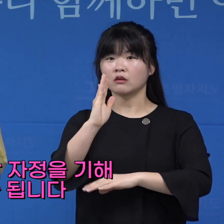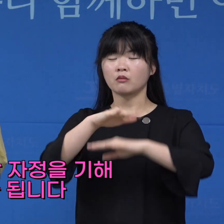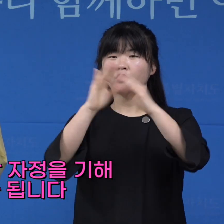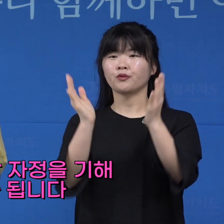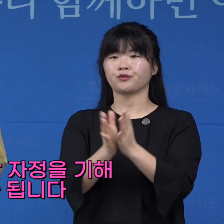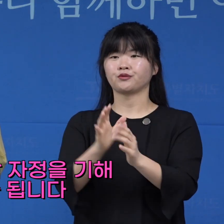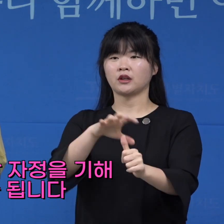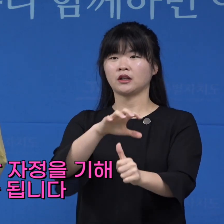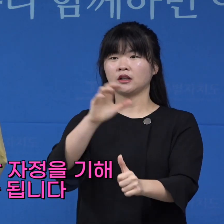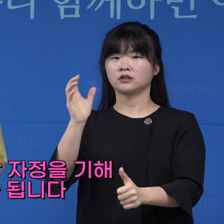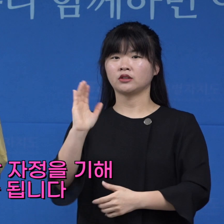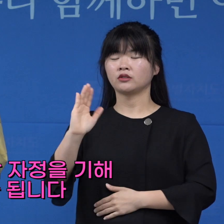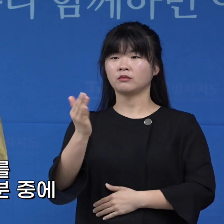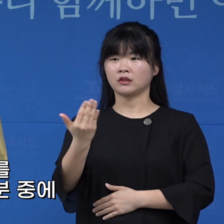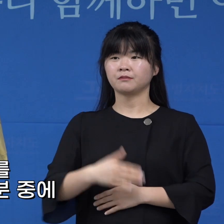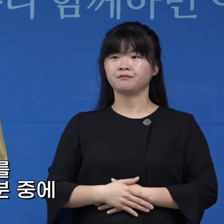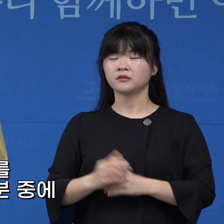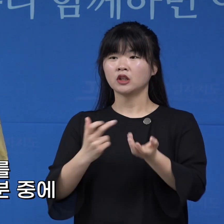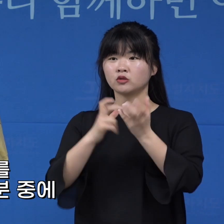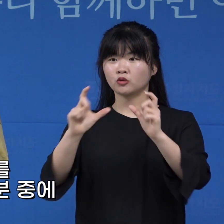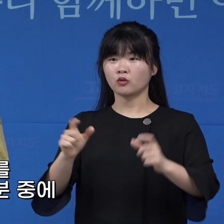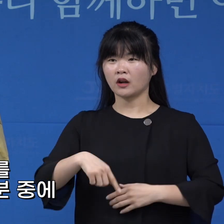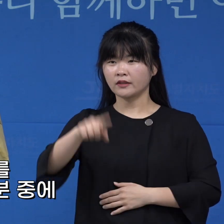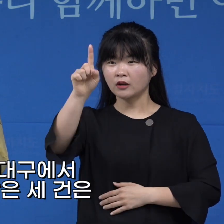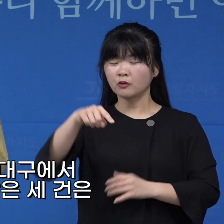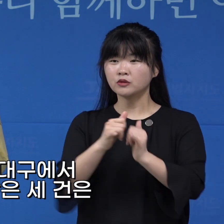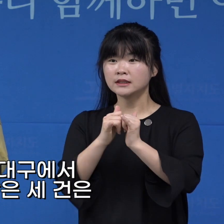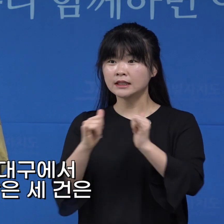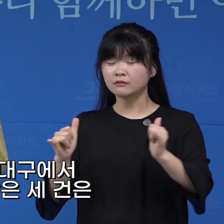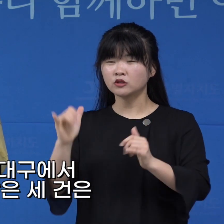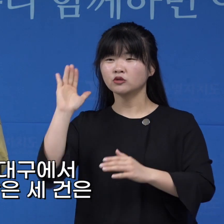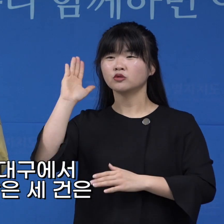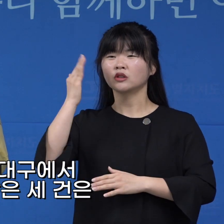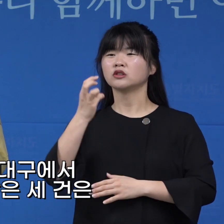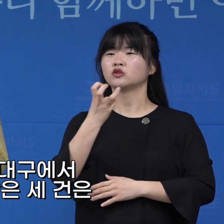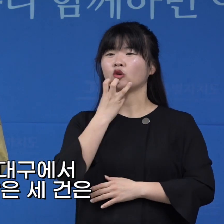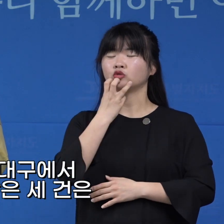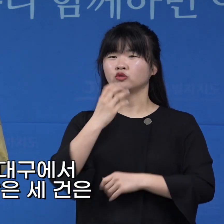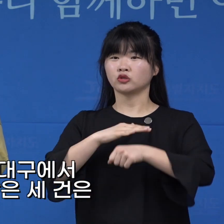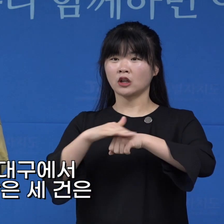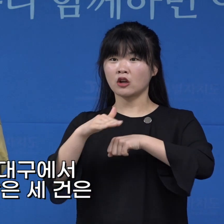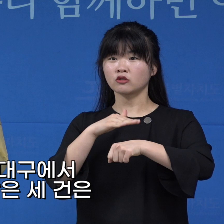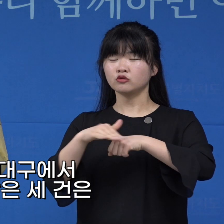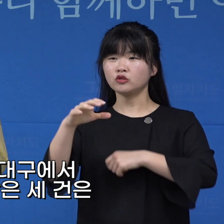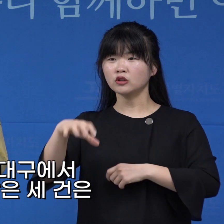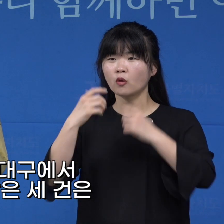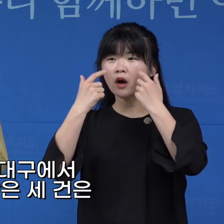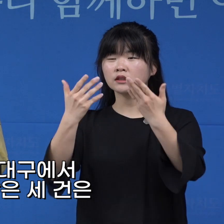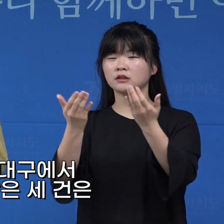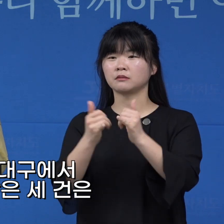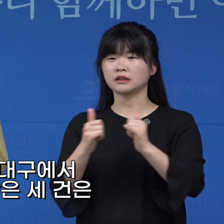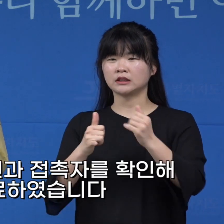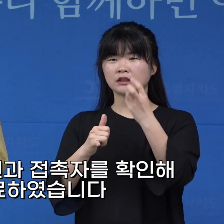모두 해제가 됩니다. 제주를 다녀가신 분 중에 최근 서울과 대구에서 확진 판정을